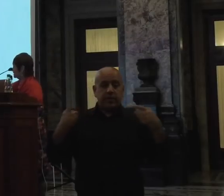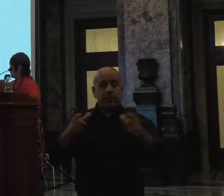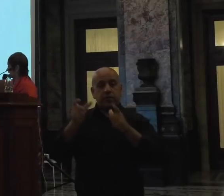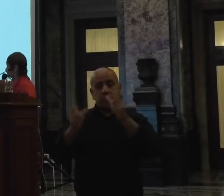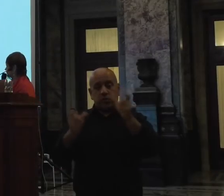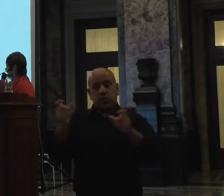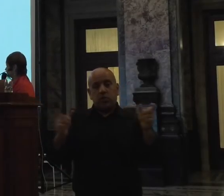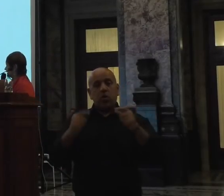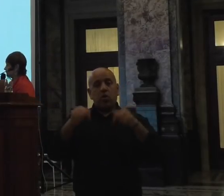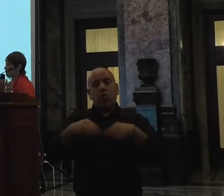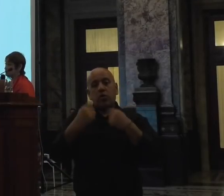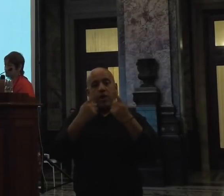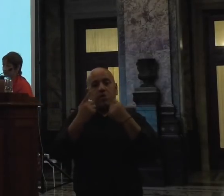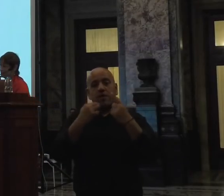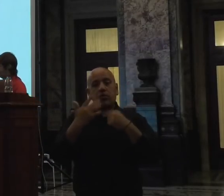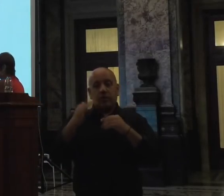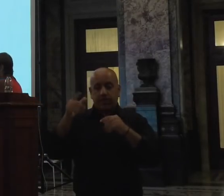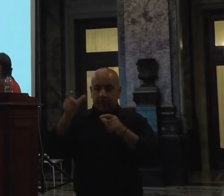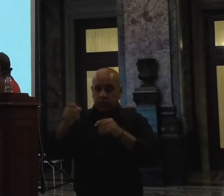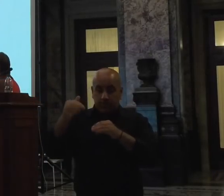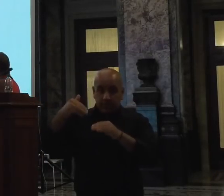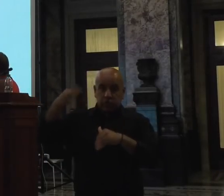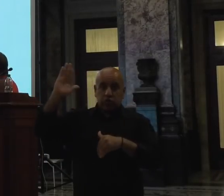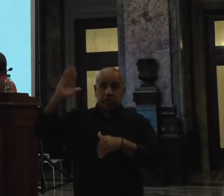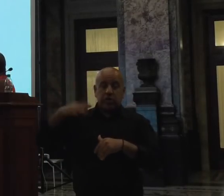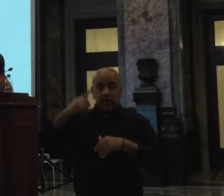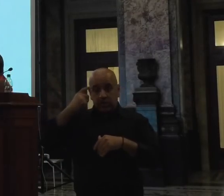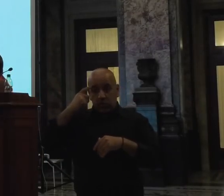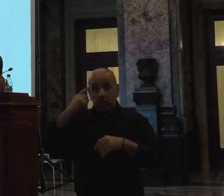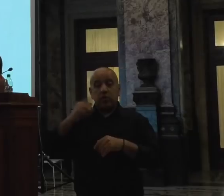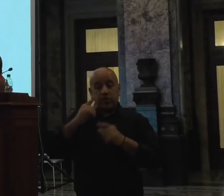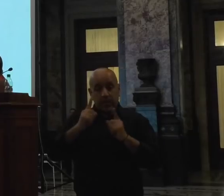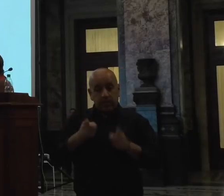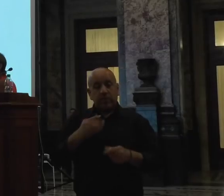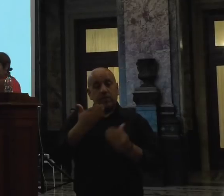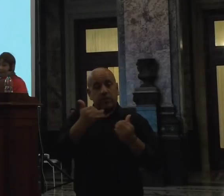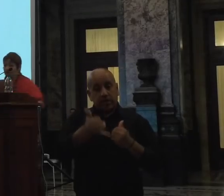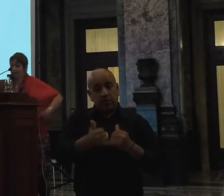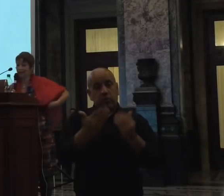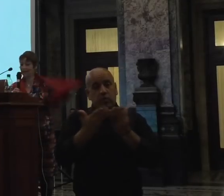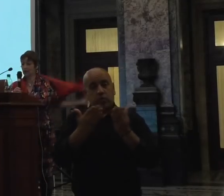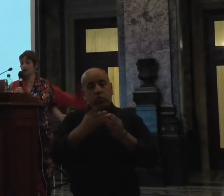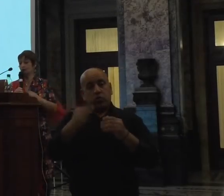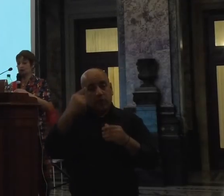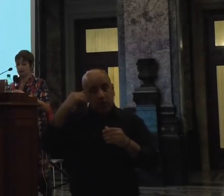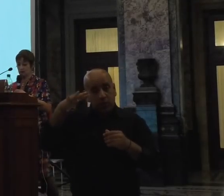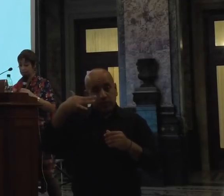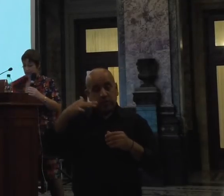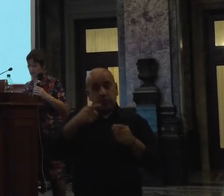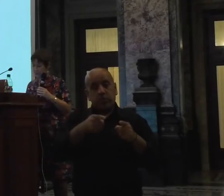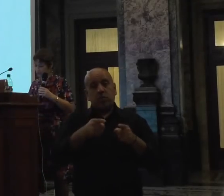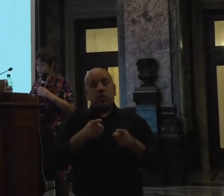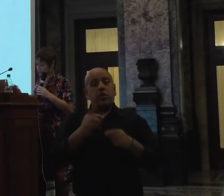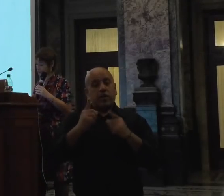voy a hablar de adultos neurotípicos, también tenemos algunos estudios con adolescentes y niños, y en